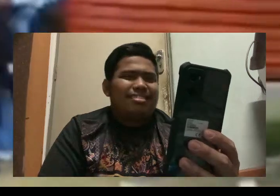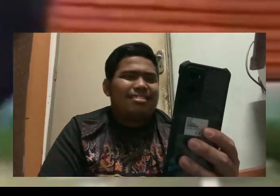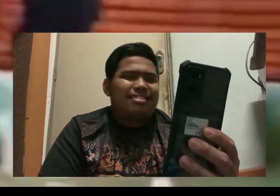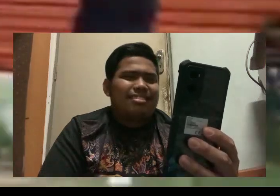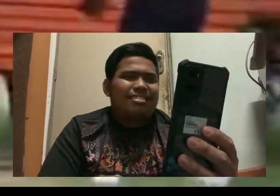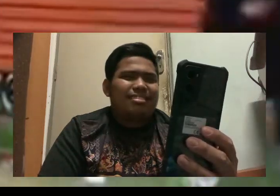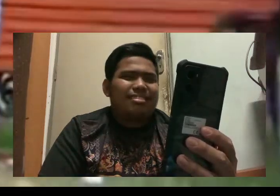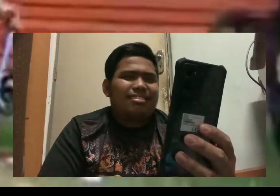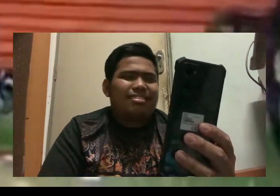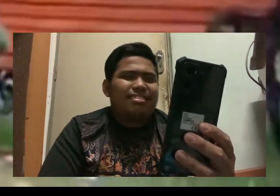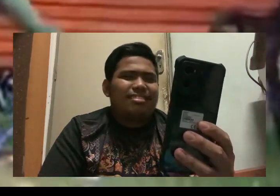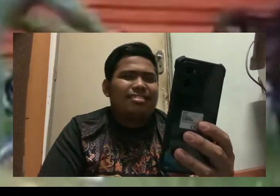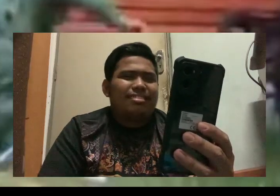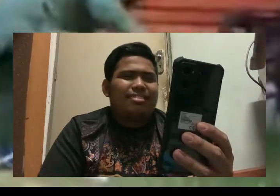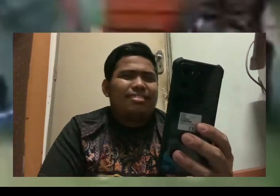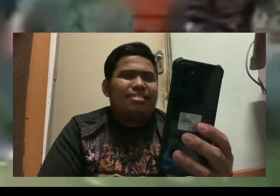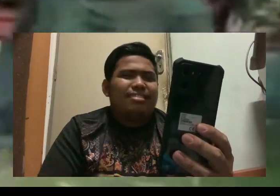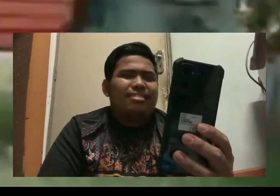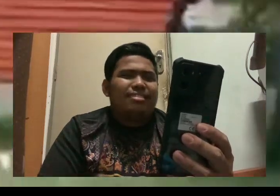कागो